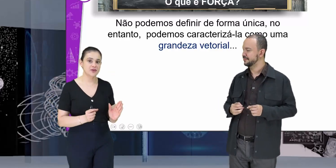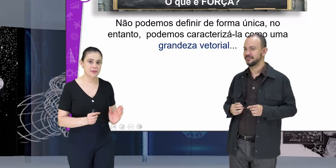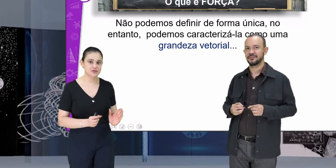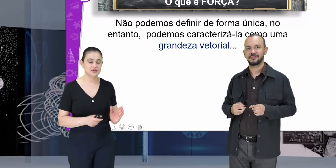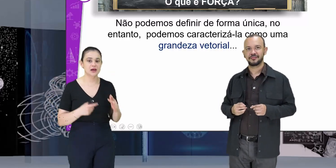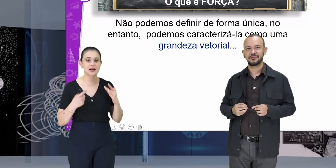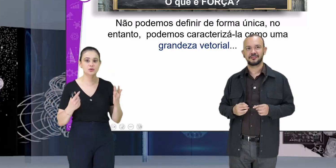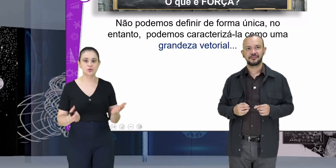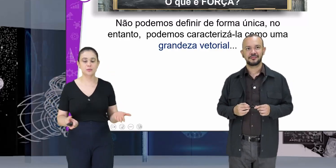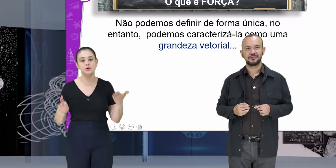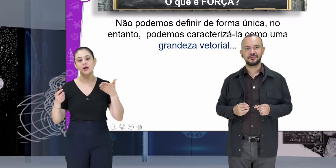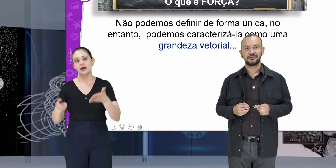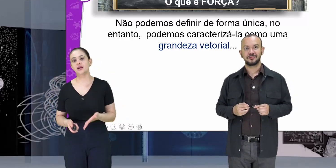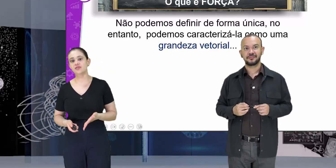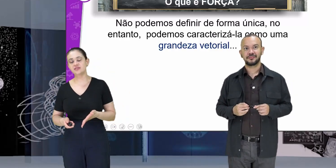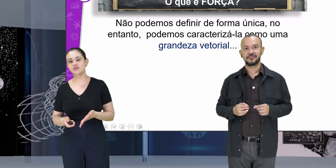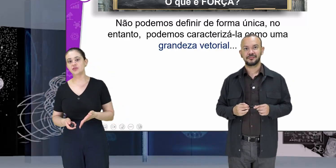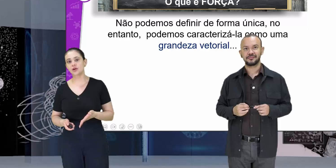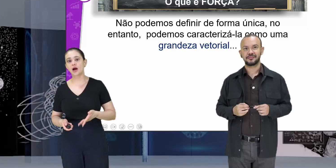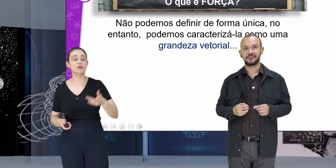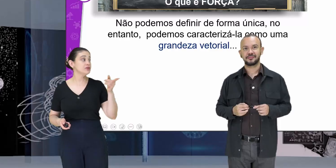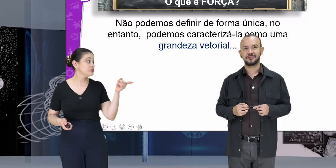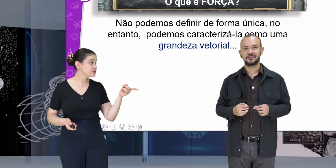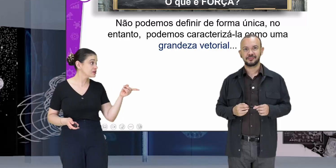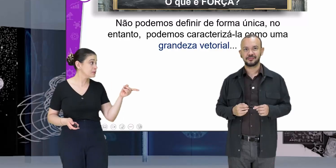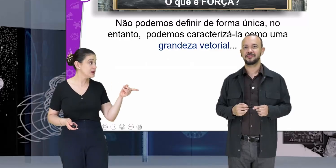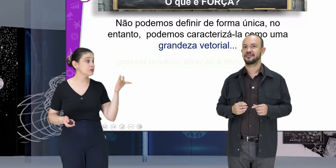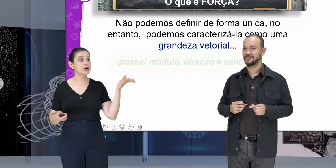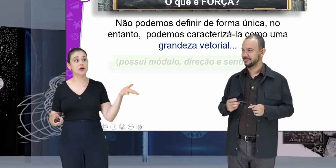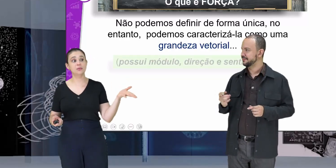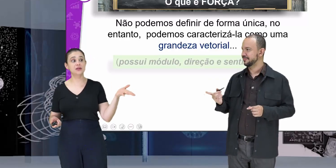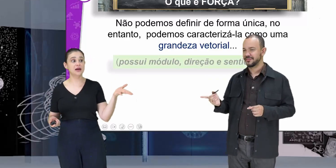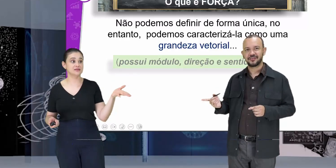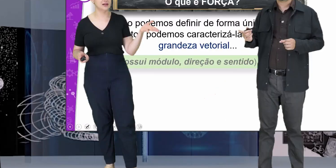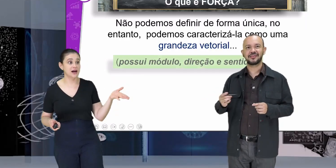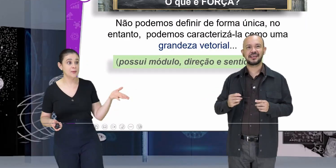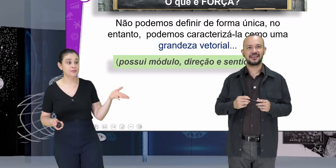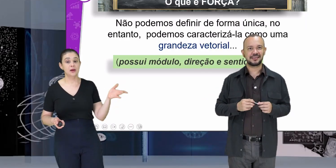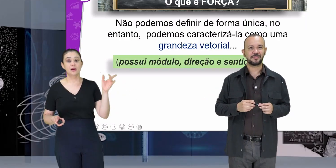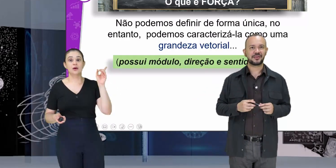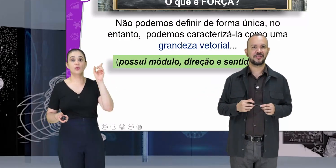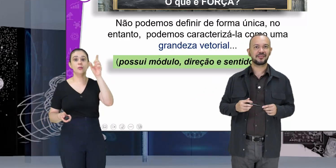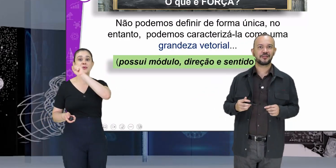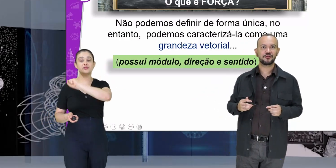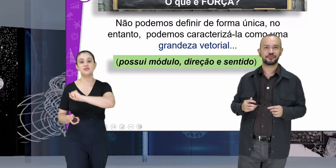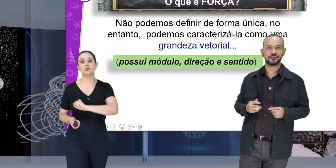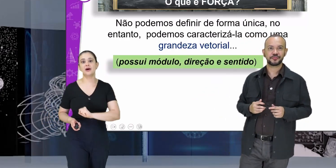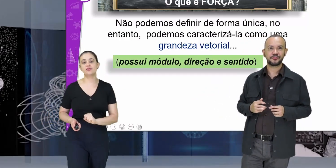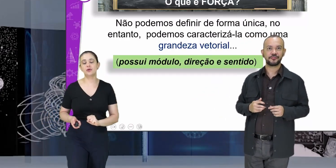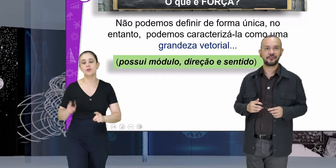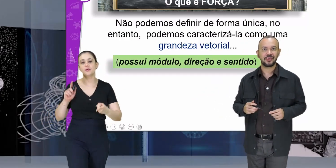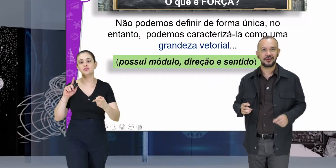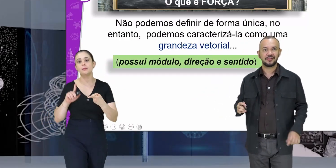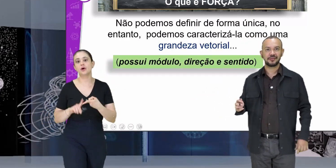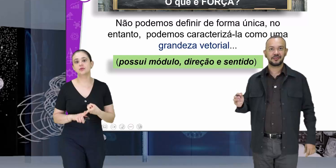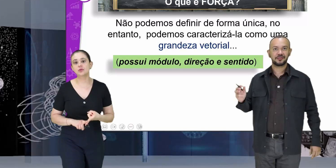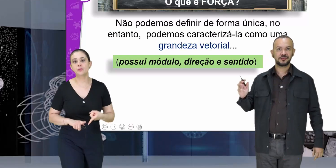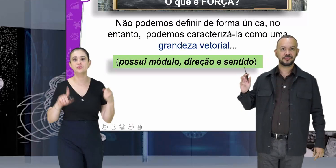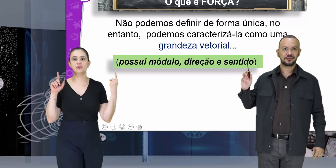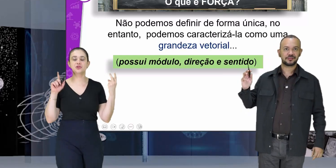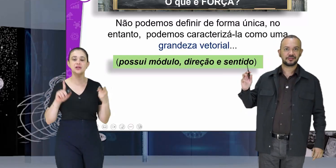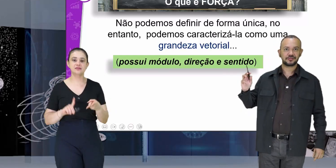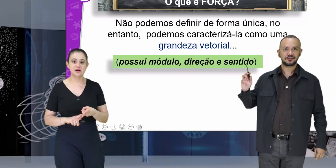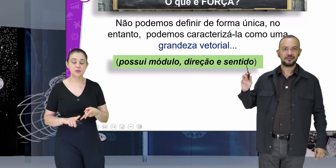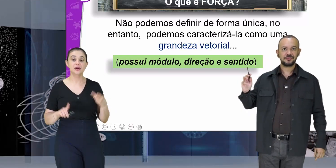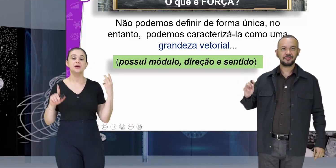mais informações além do número, ela vai ser vetorial. E força, né, Maicon? É uma delas, tá? Com certeza, pessoal. Como o professor Maicon falou, possui módulo,